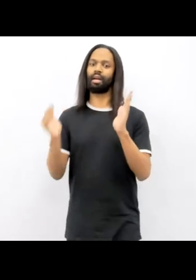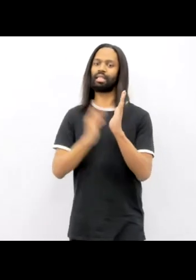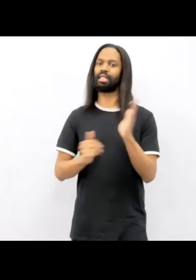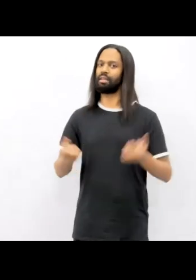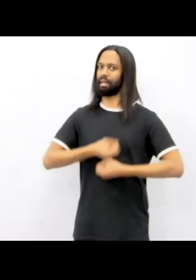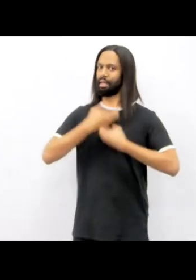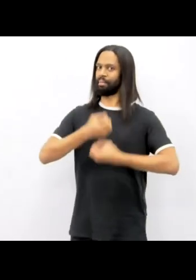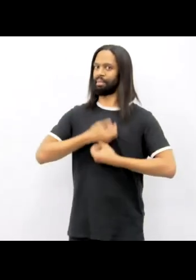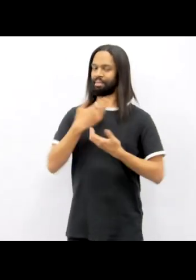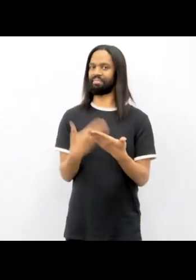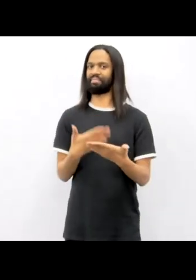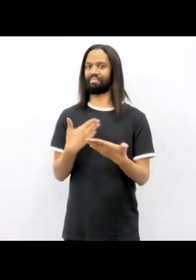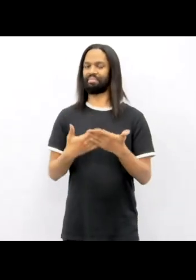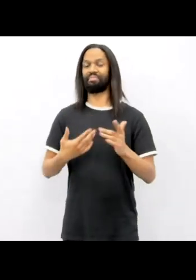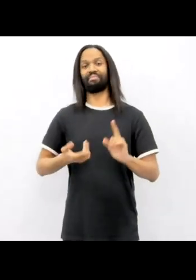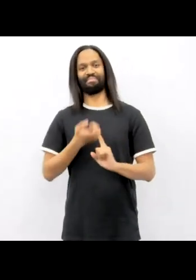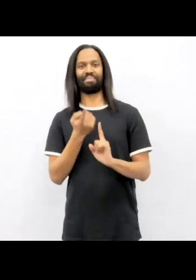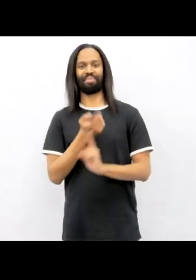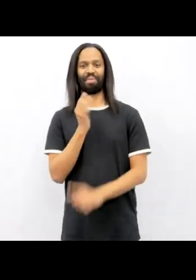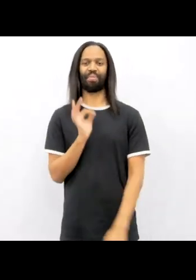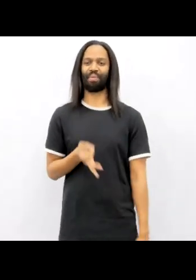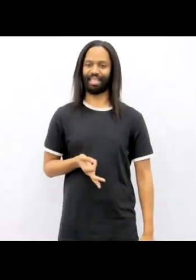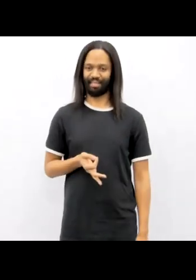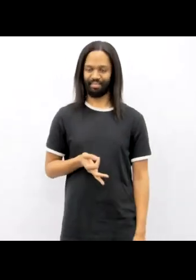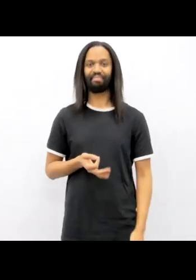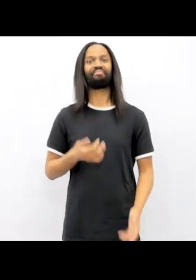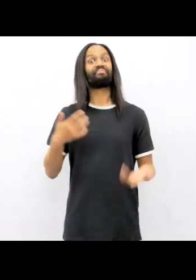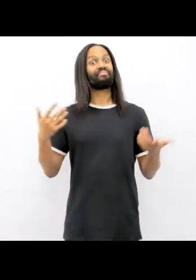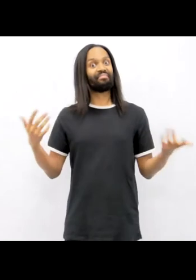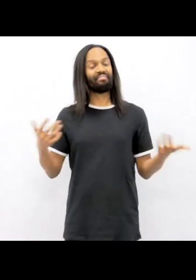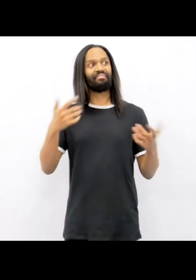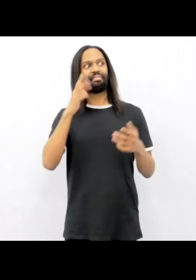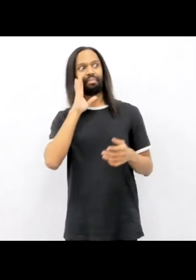et vient alimenter pour chacun de nous